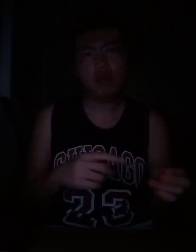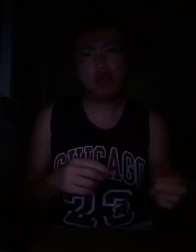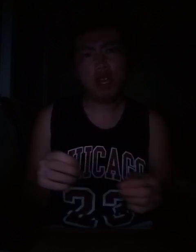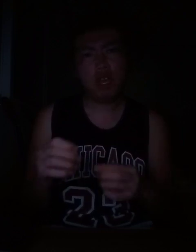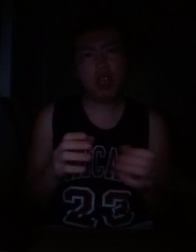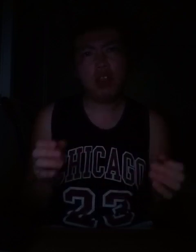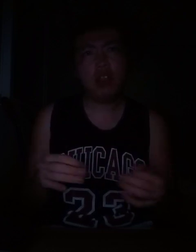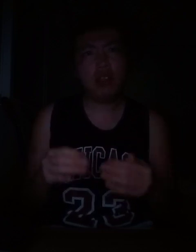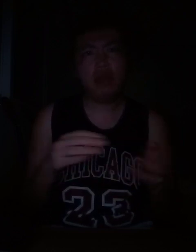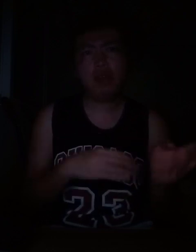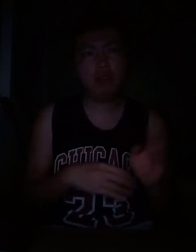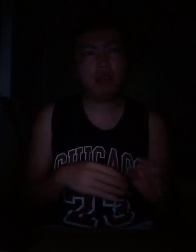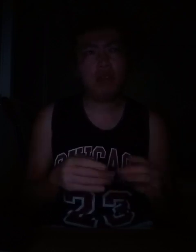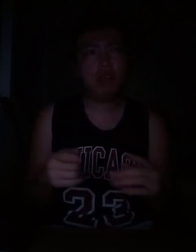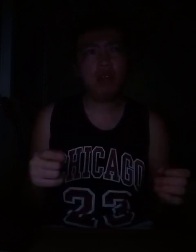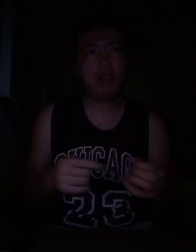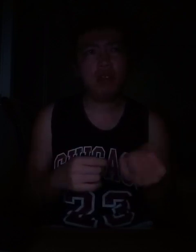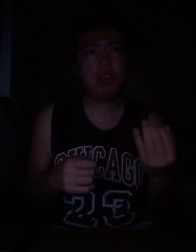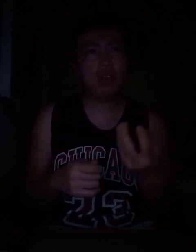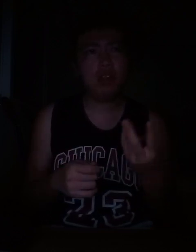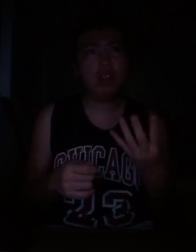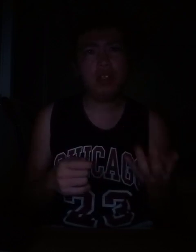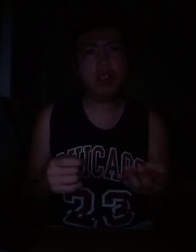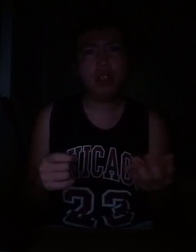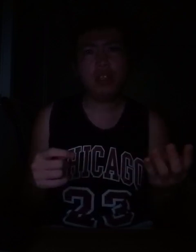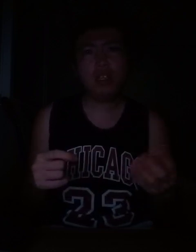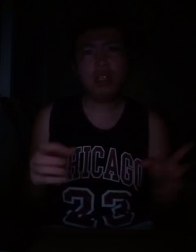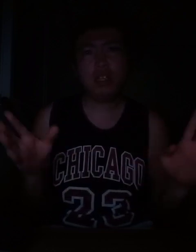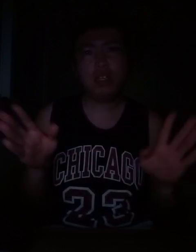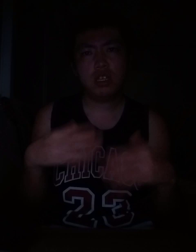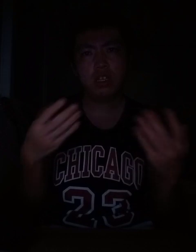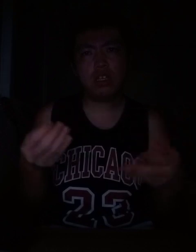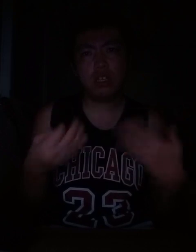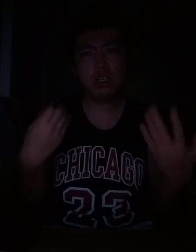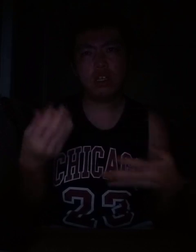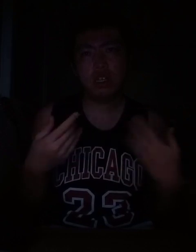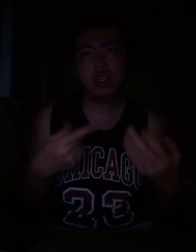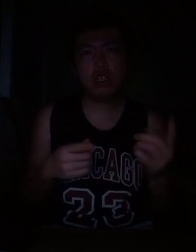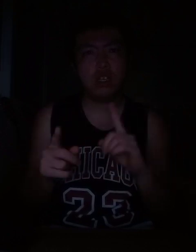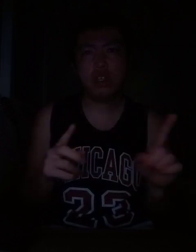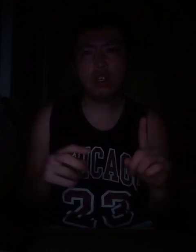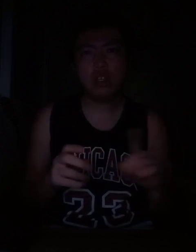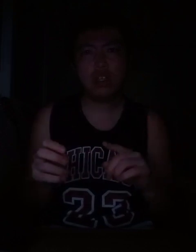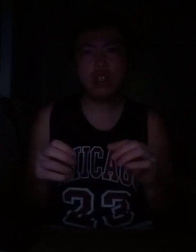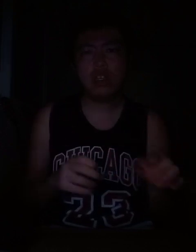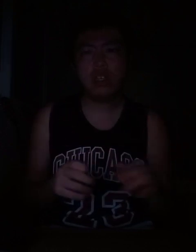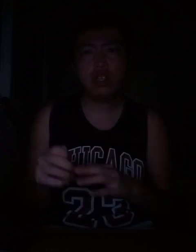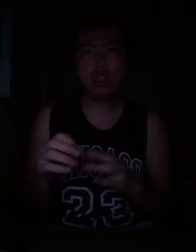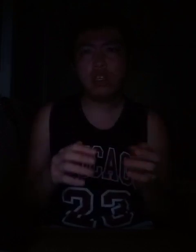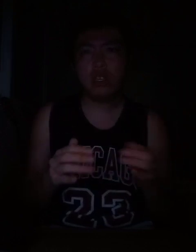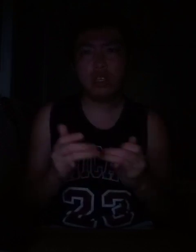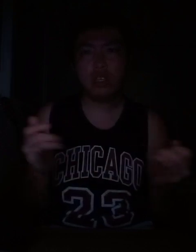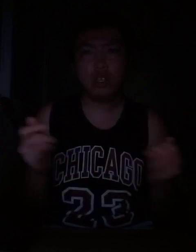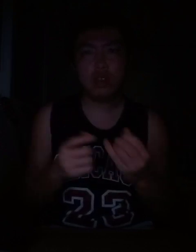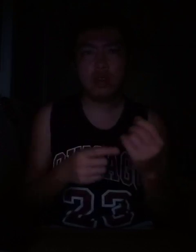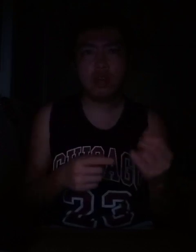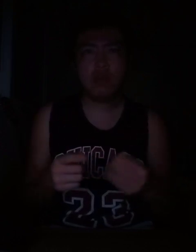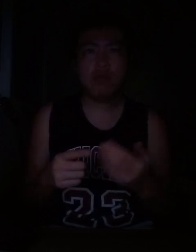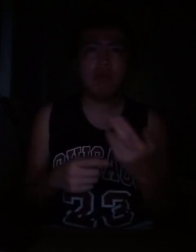주차장으로 변했습니다. 최대 초속 40m의 강풍의 위력이 얼마나 엄청난지를 잘 아는 어민들은 벌써 밤잠을